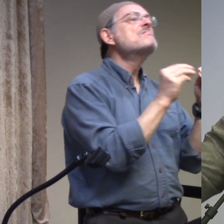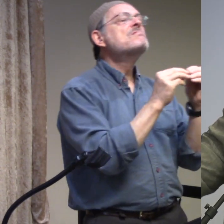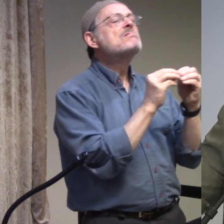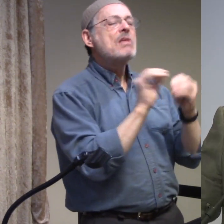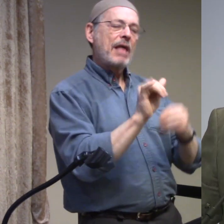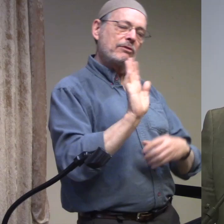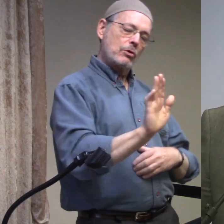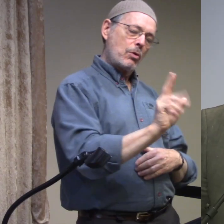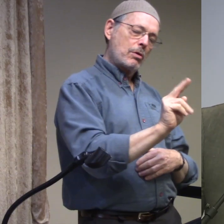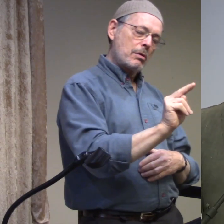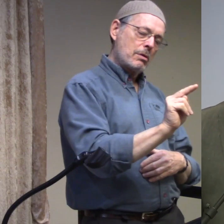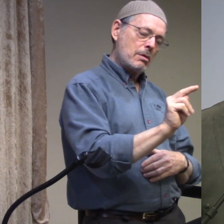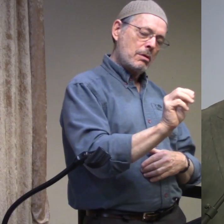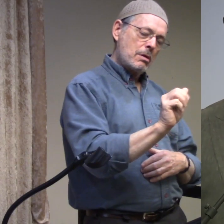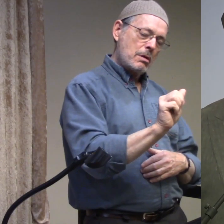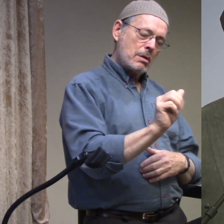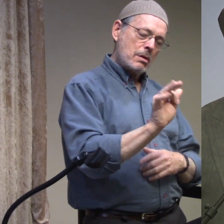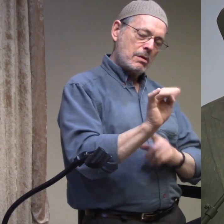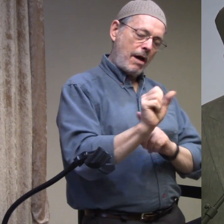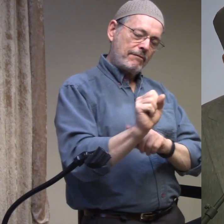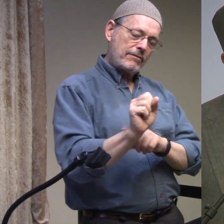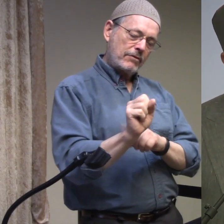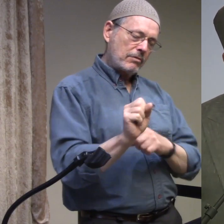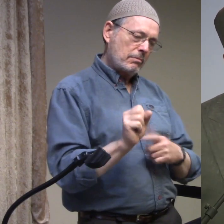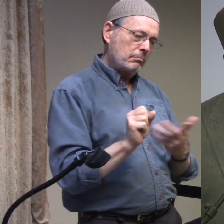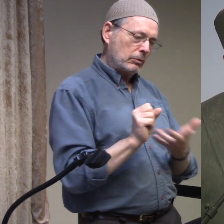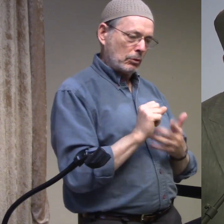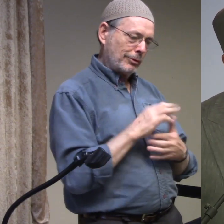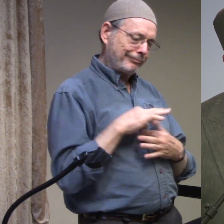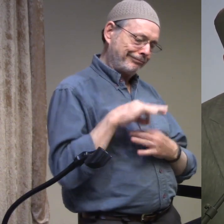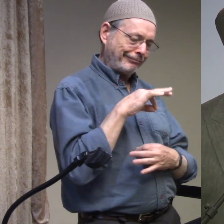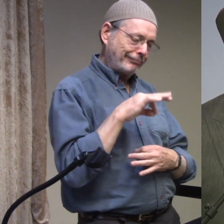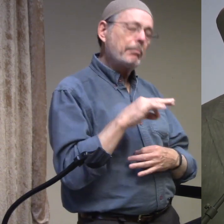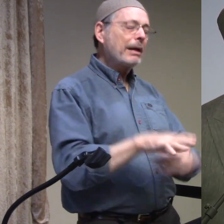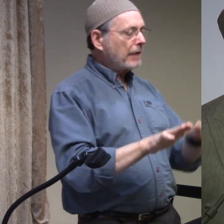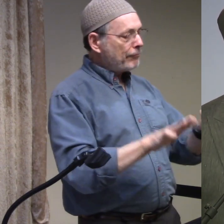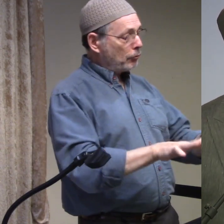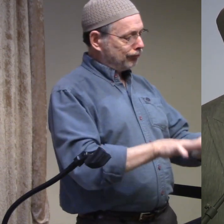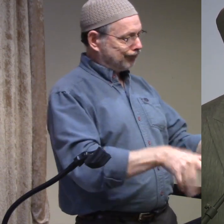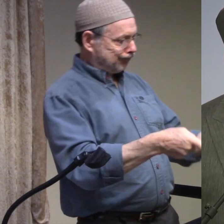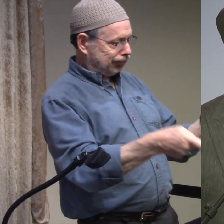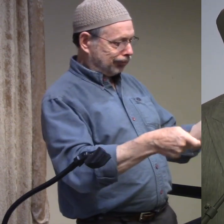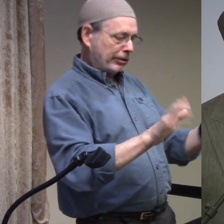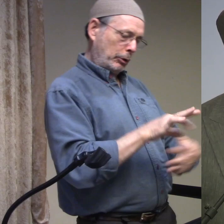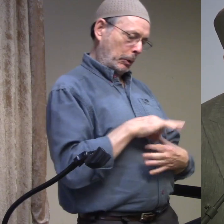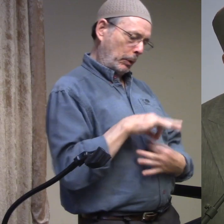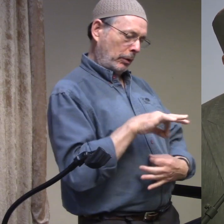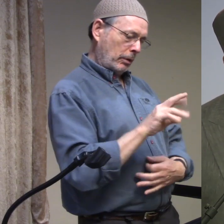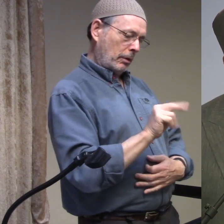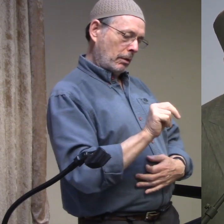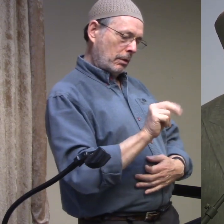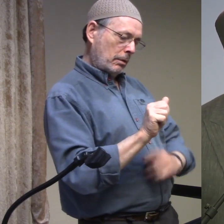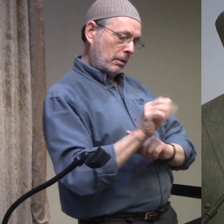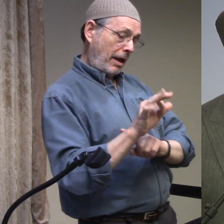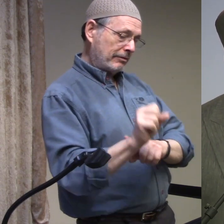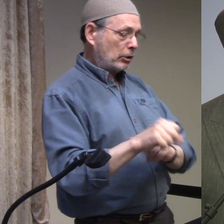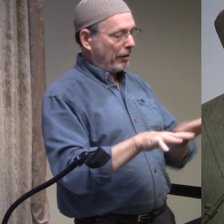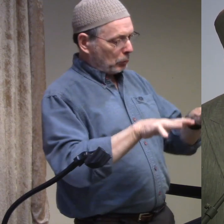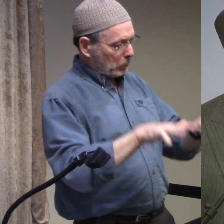فَعَلِّمْهَا الْقَنَاعَةَ. Tame it to be satisfied with what it has. Tame it to not want